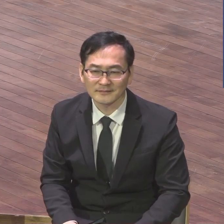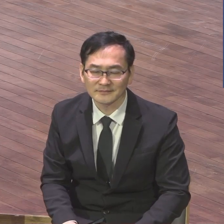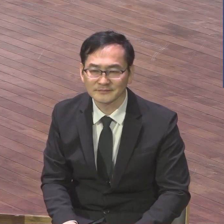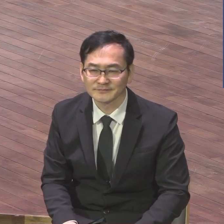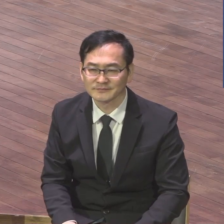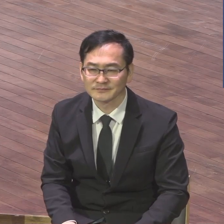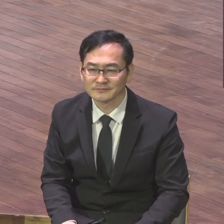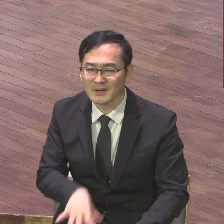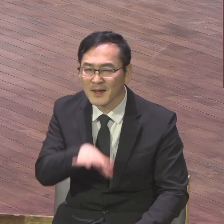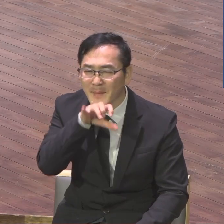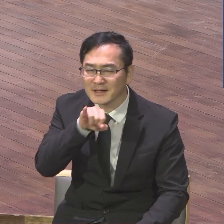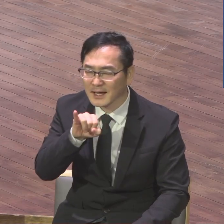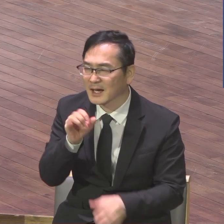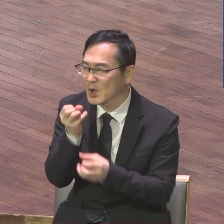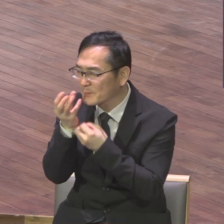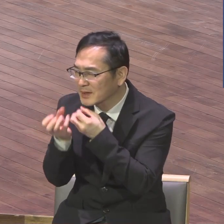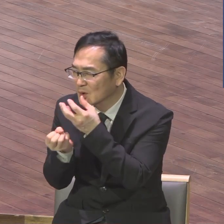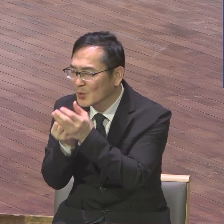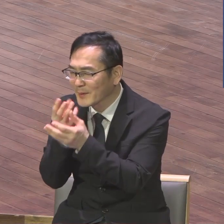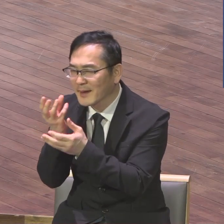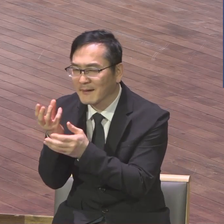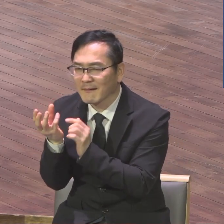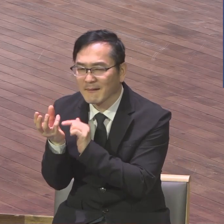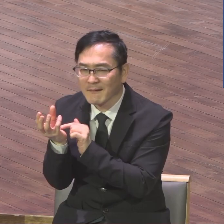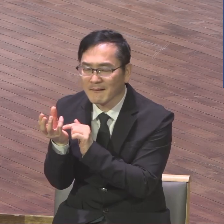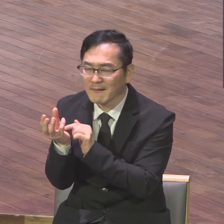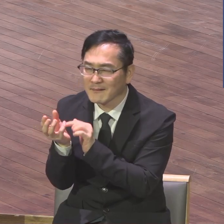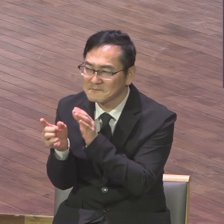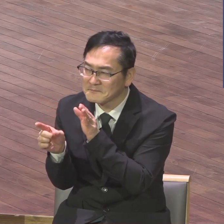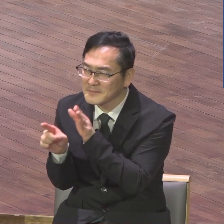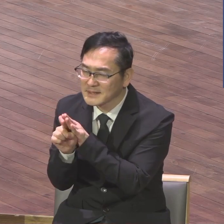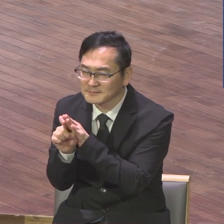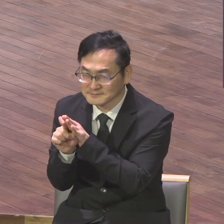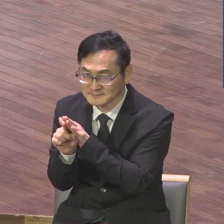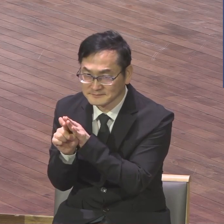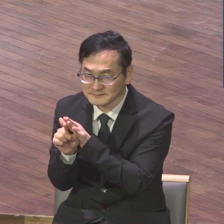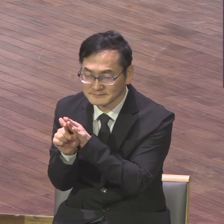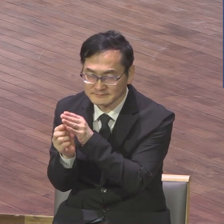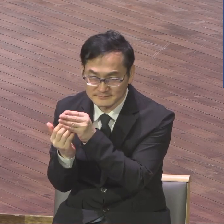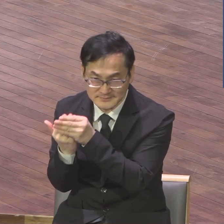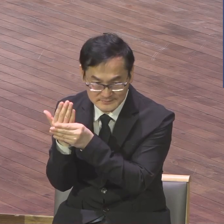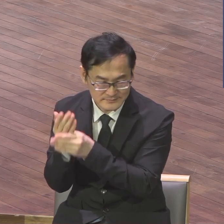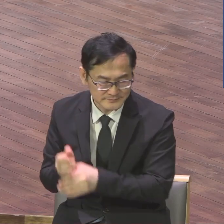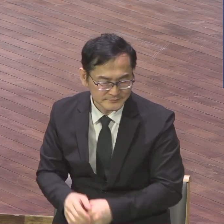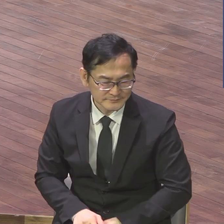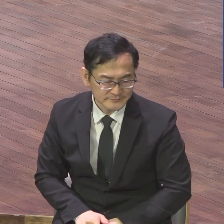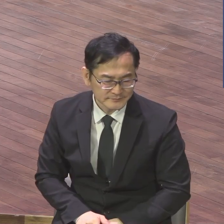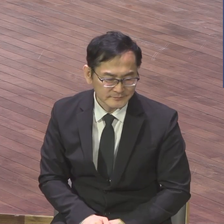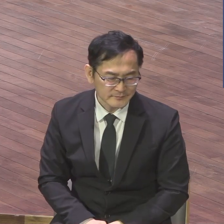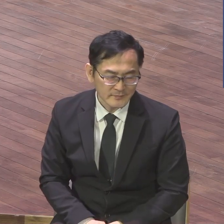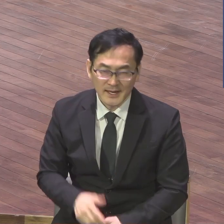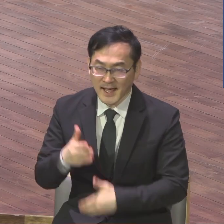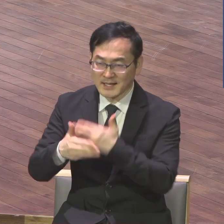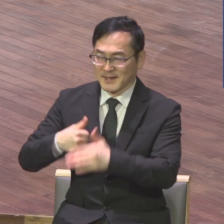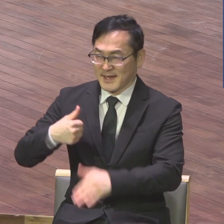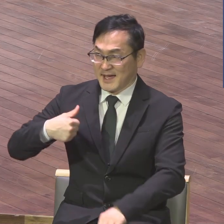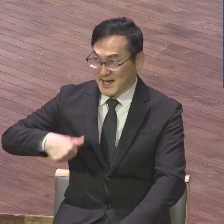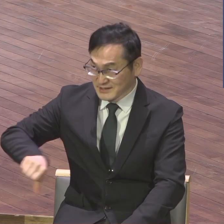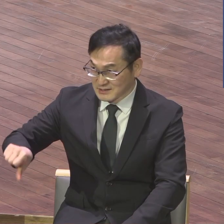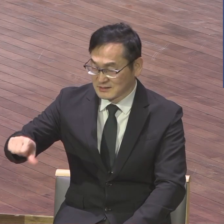시작합니다. 오늘 부활의 아침 우리가 예수님이 그리스도시고 하나님의 아들로서 내